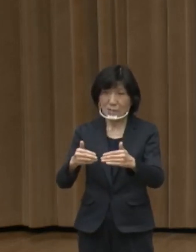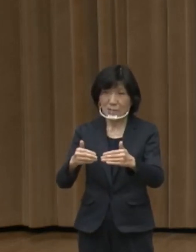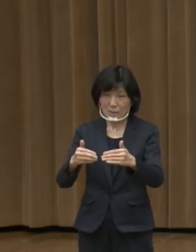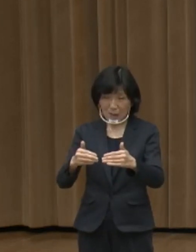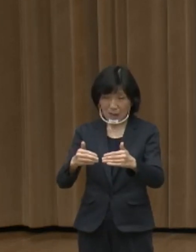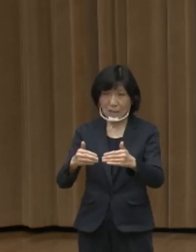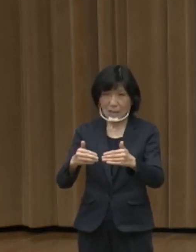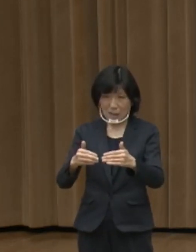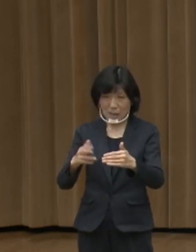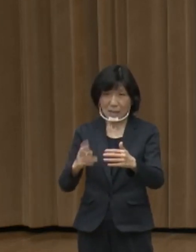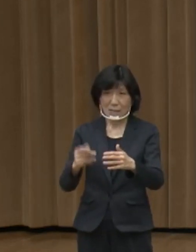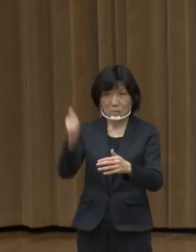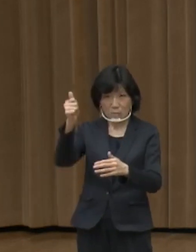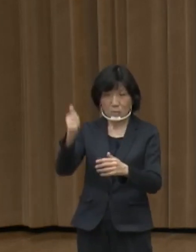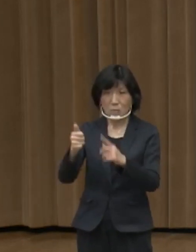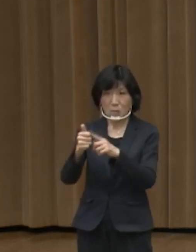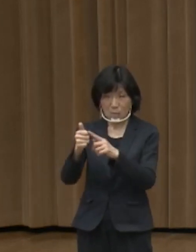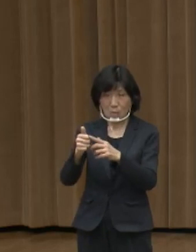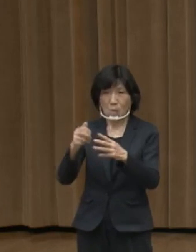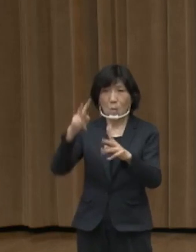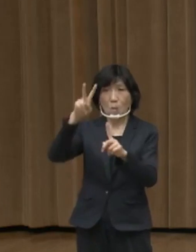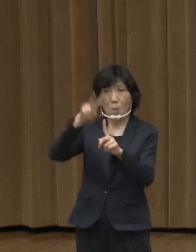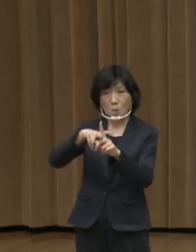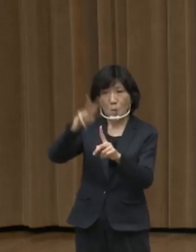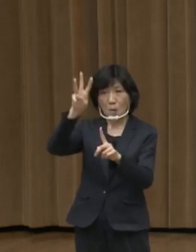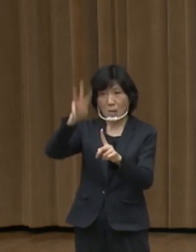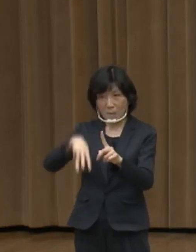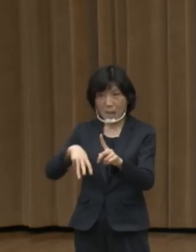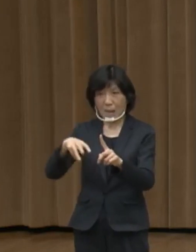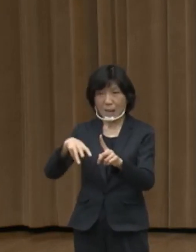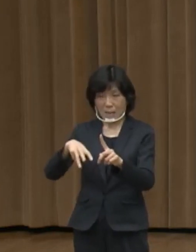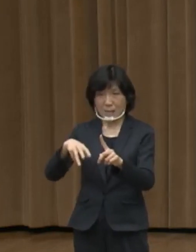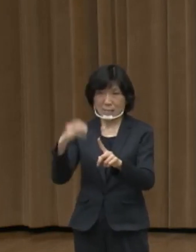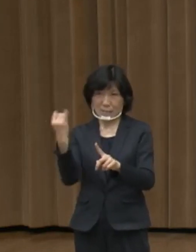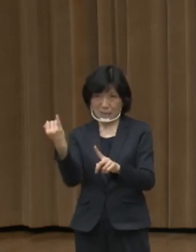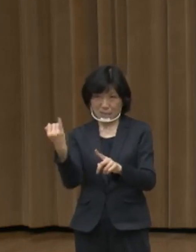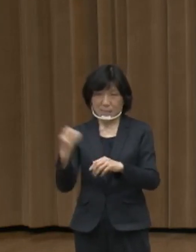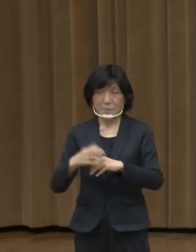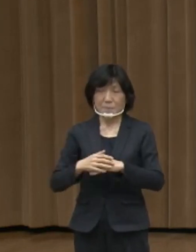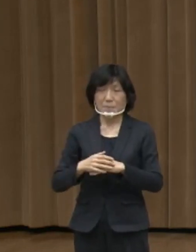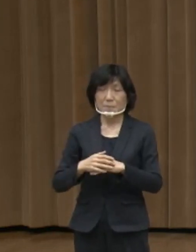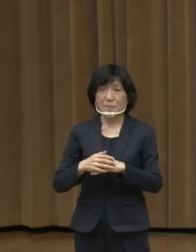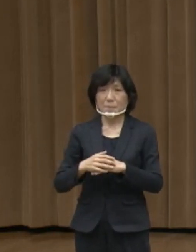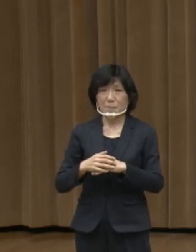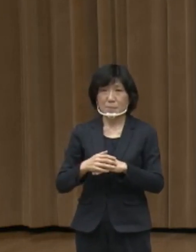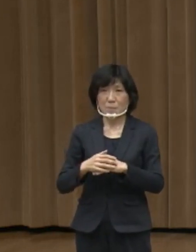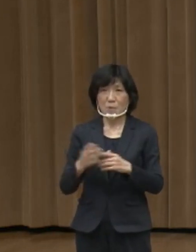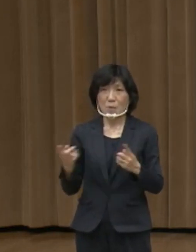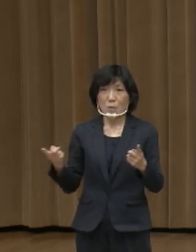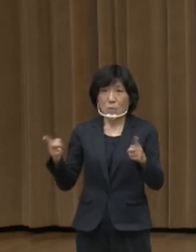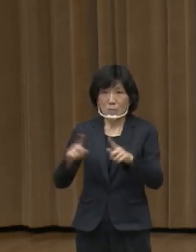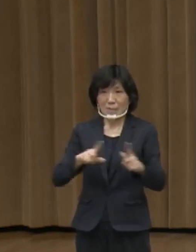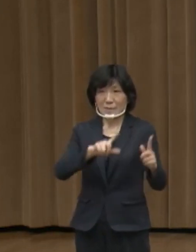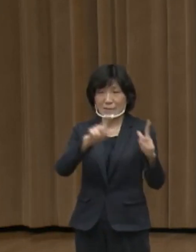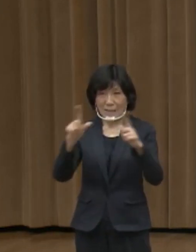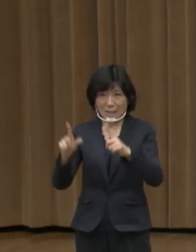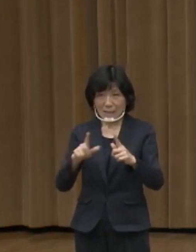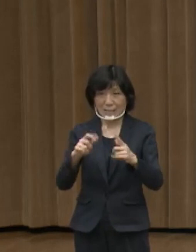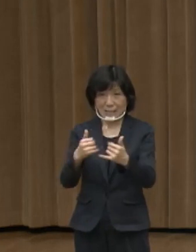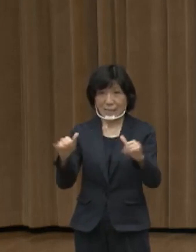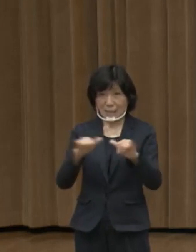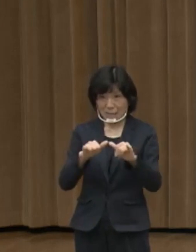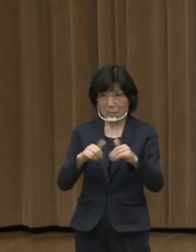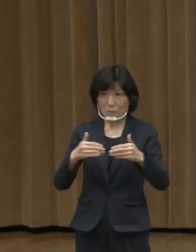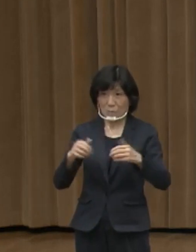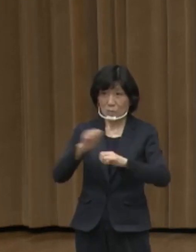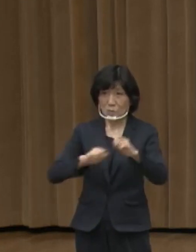男女共同参画課長の小川美希を登用いたします。共生社会の実現に向けた取り組みを進めていく